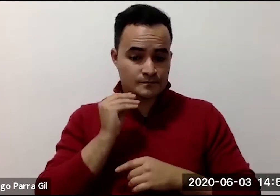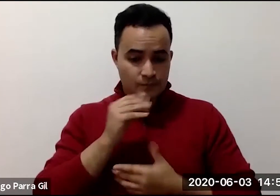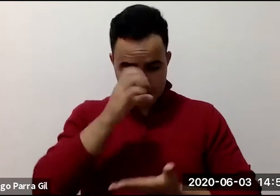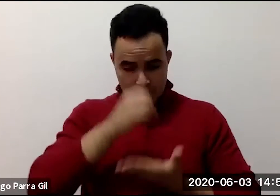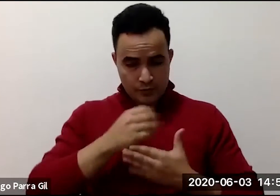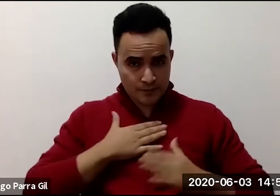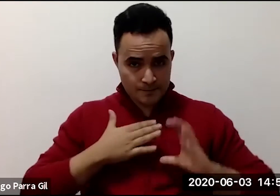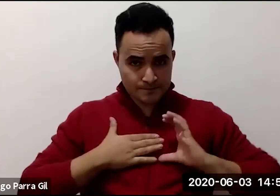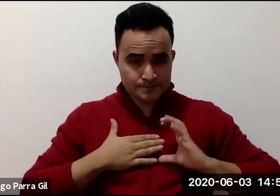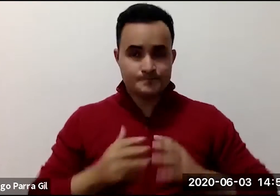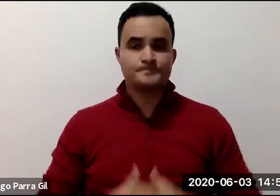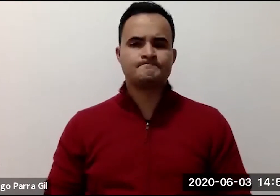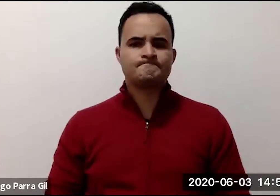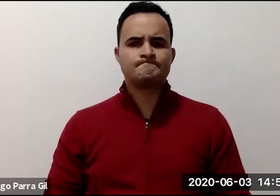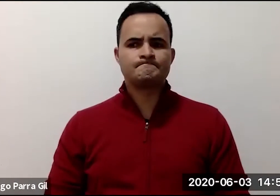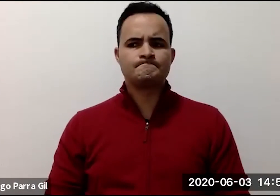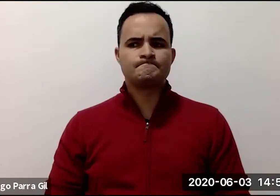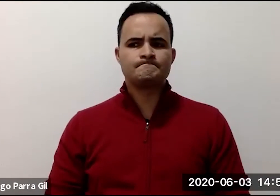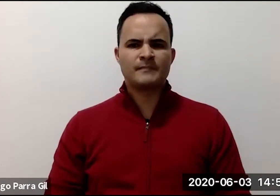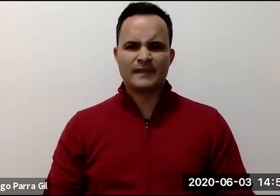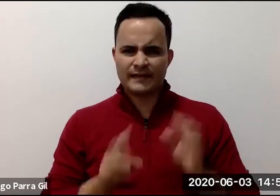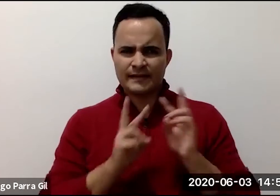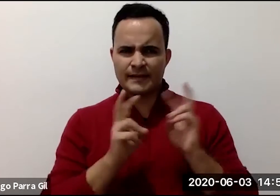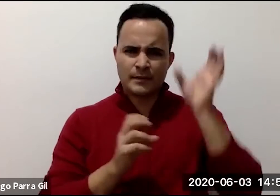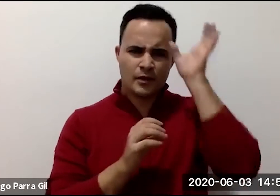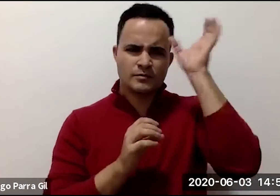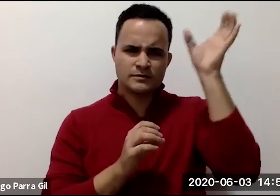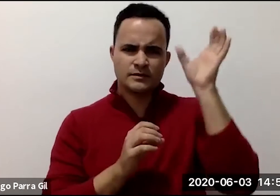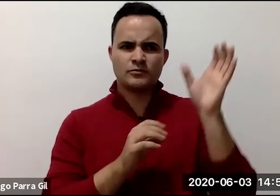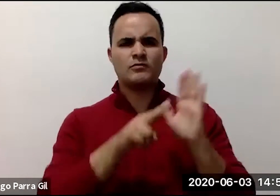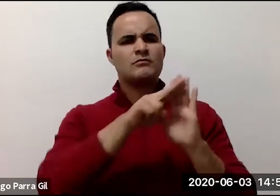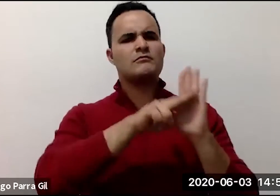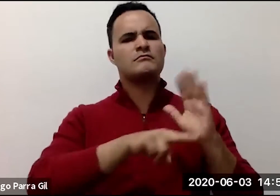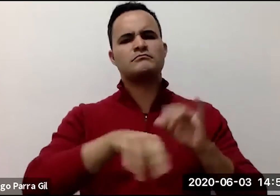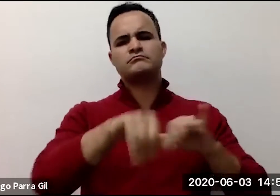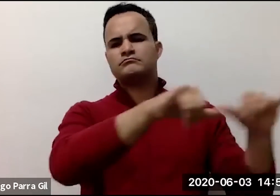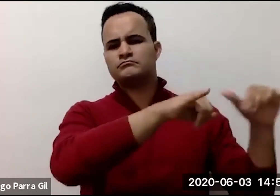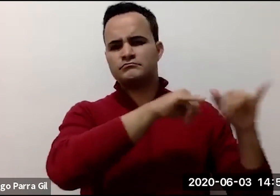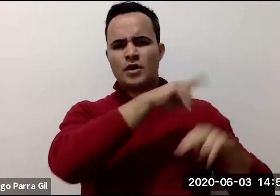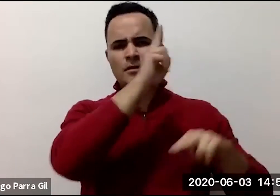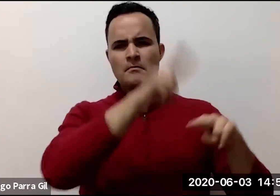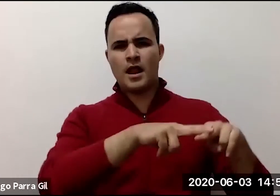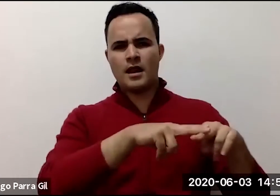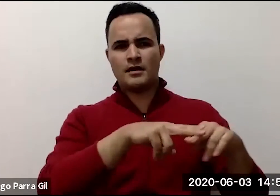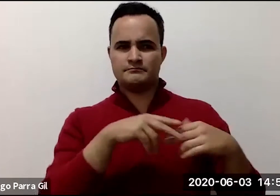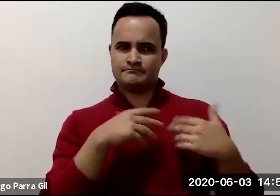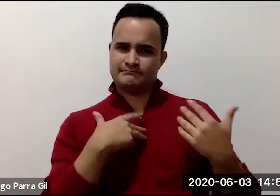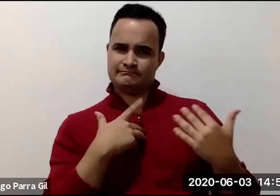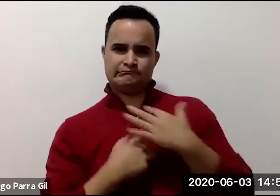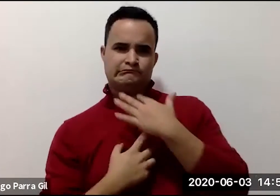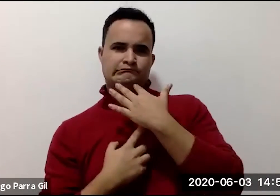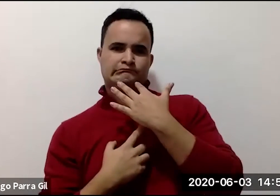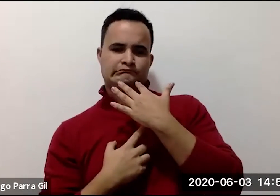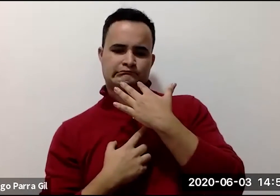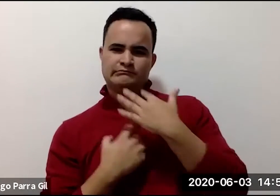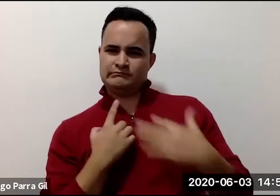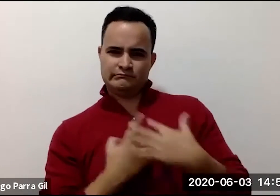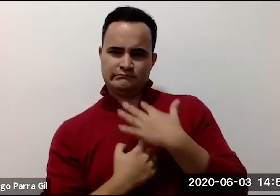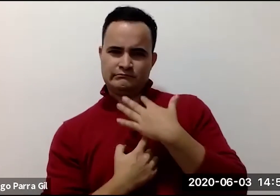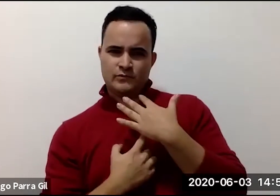me atraviesa la normalidad, vaya. Creo que, bueno, yo para empezar, pues tengo una